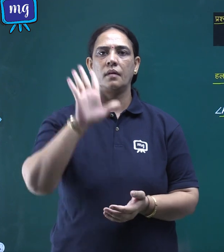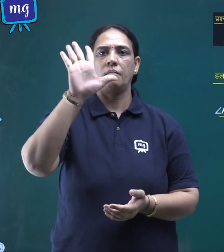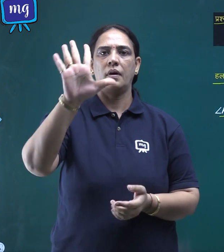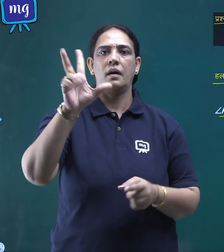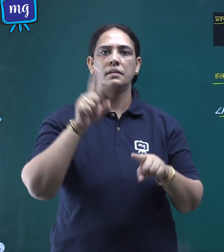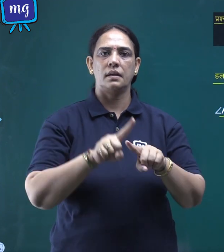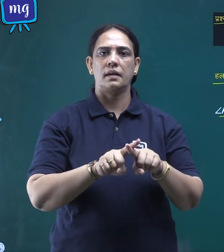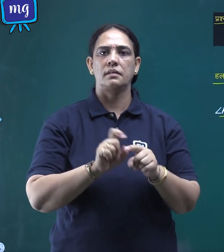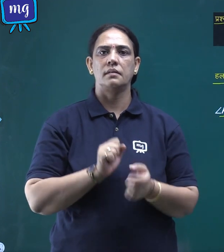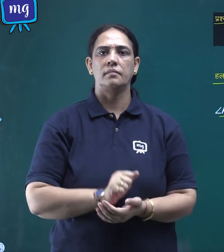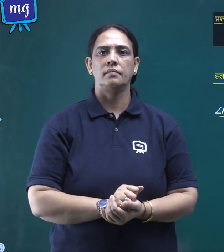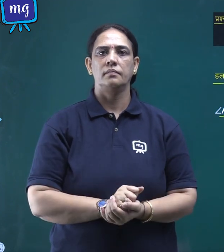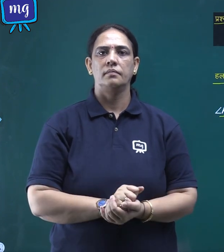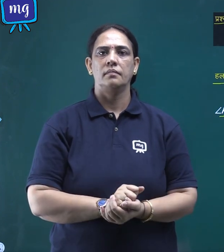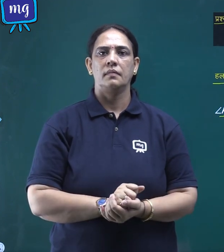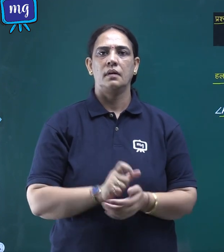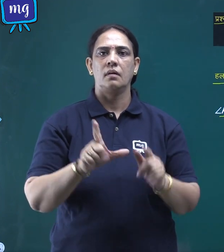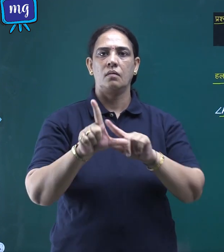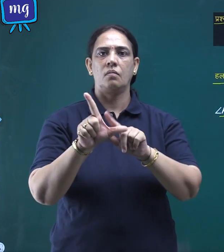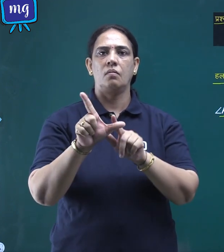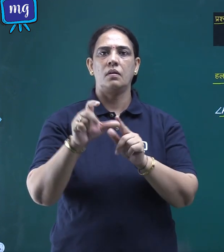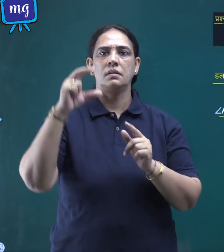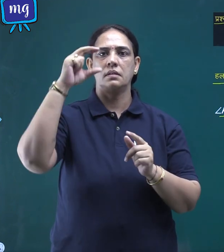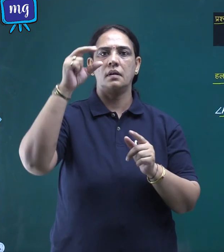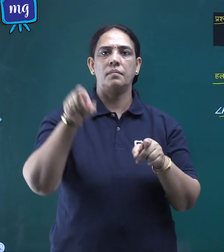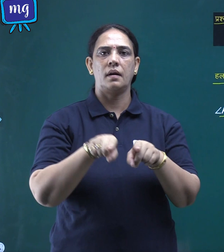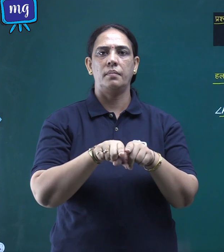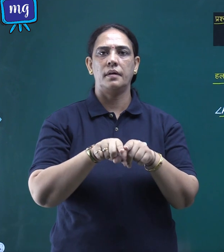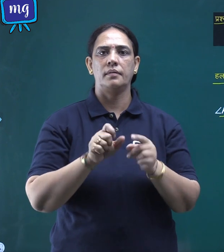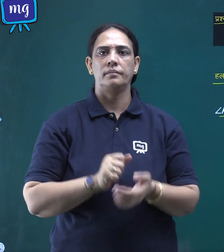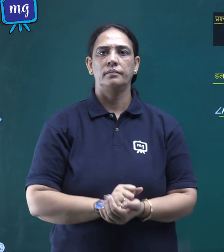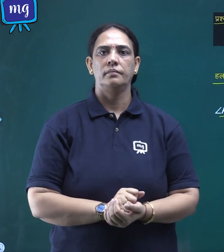5x, कोण सी बराबर